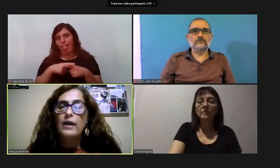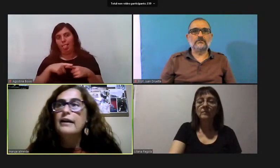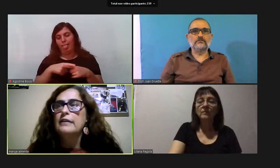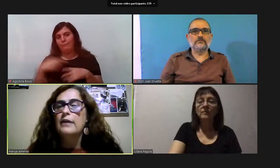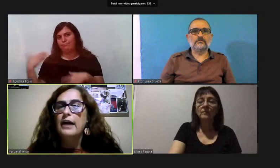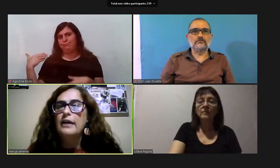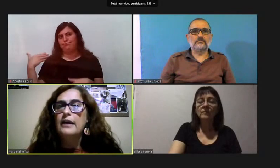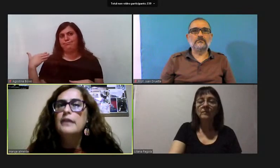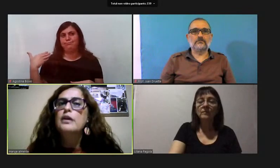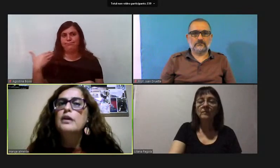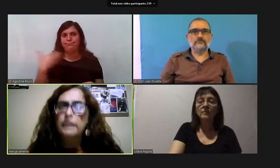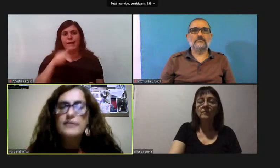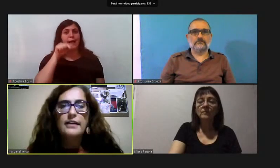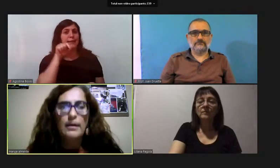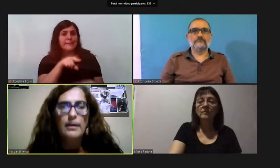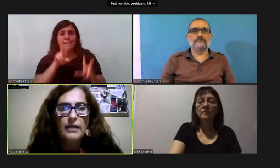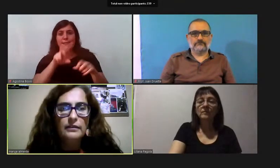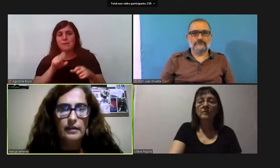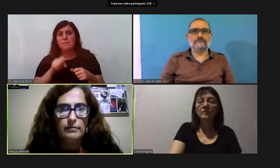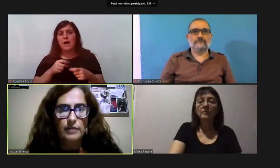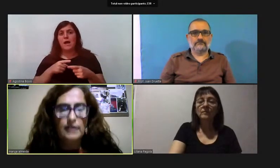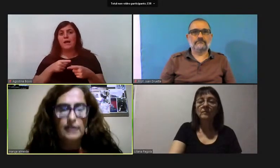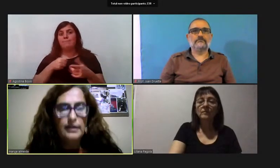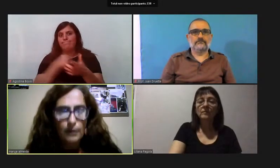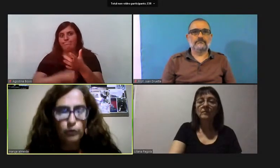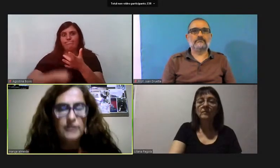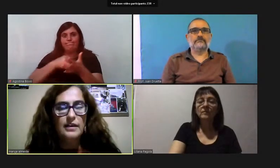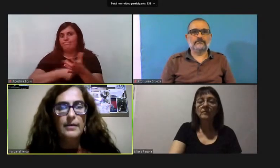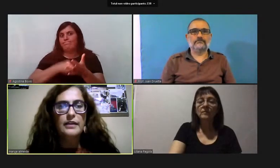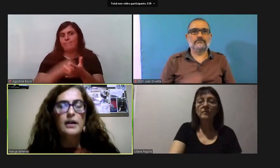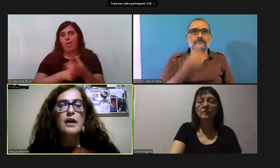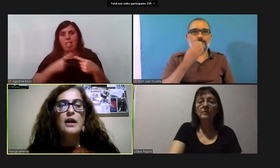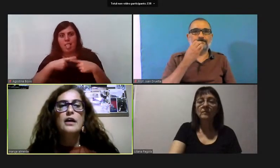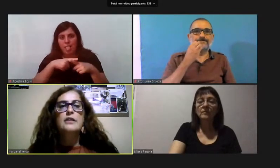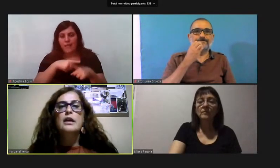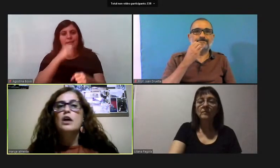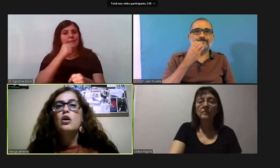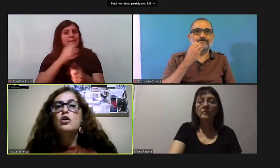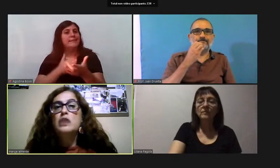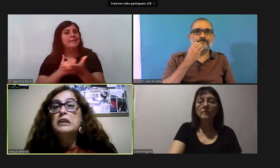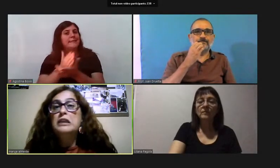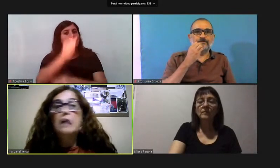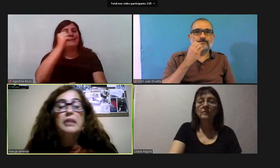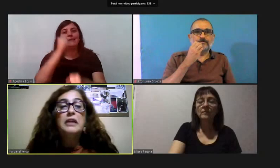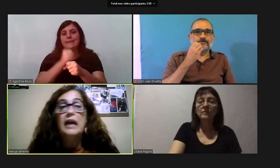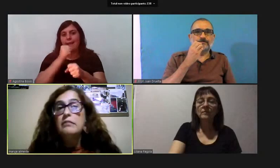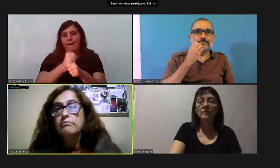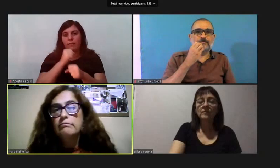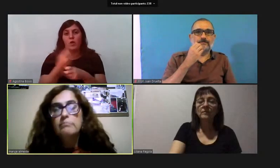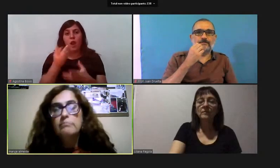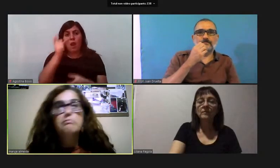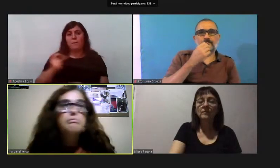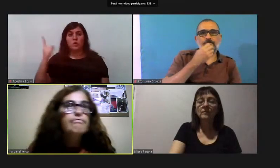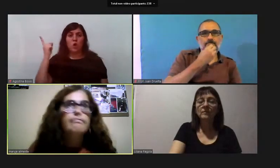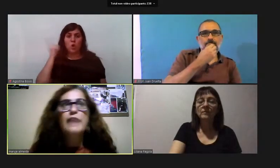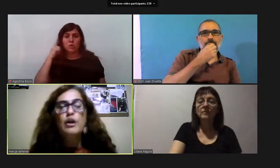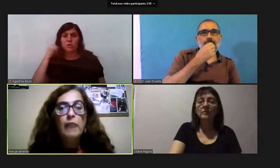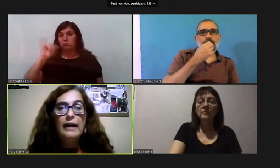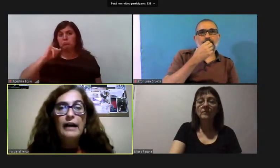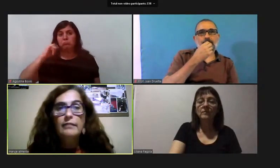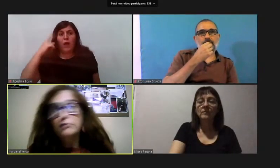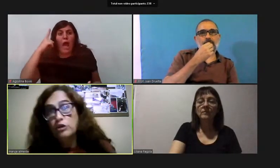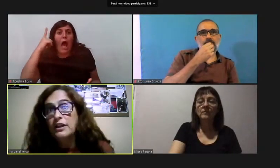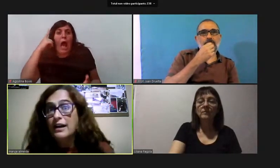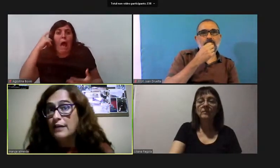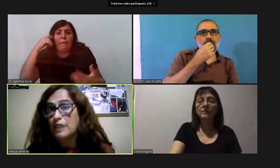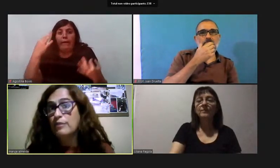lo cual hay que trabajar y discutir seriamente, ¿sí? Discutir seriamente. Es decir, los oyentes aprenderán bien o